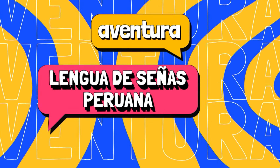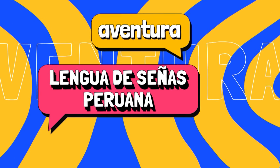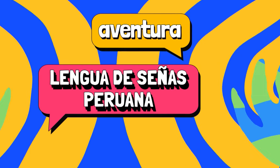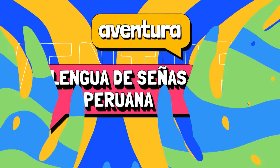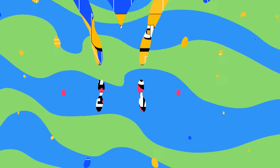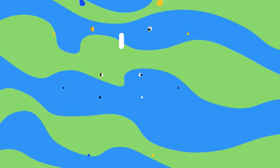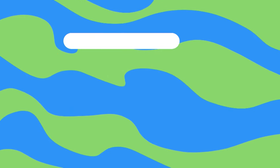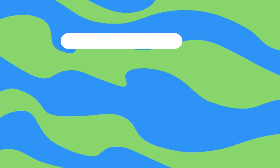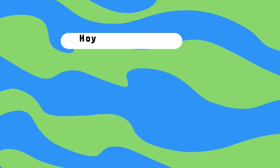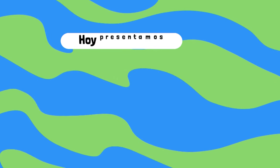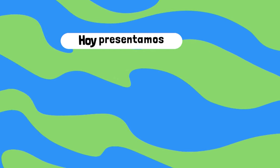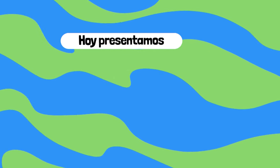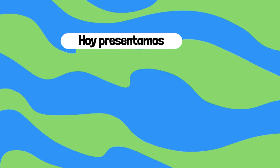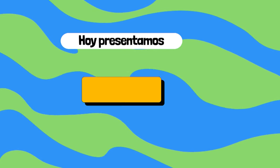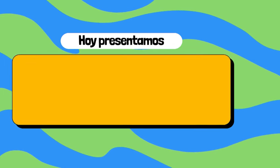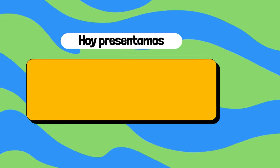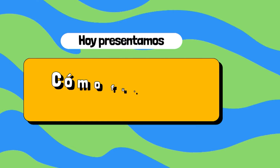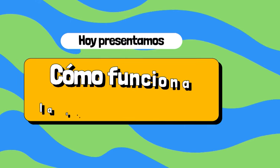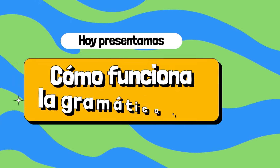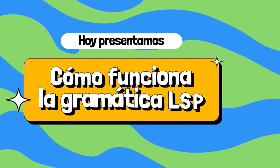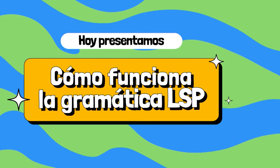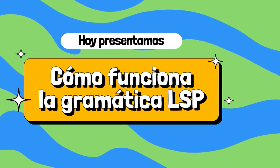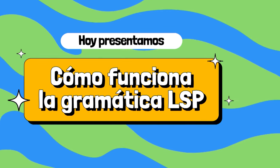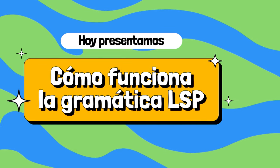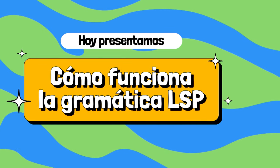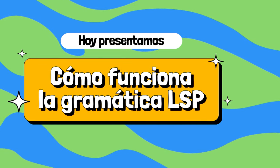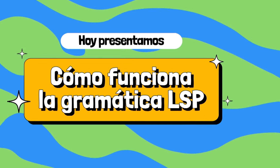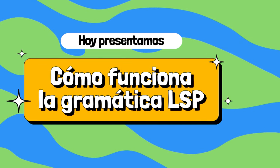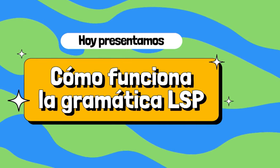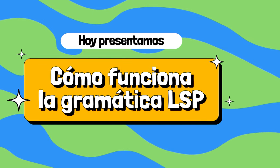señas peruana hoy presentamos Cómo funciona la gramática